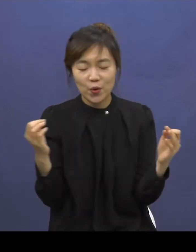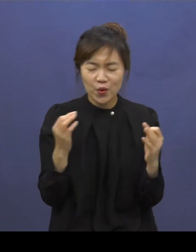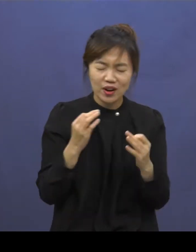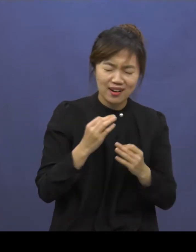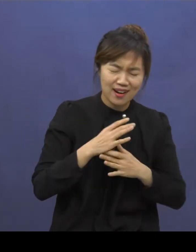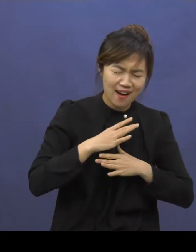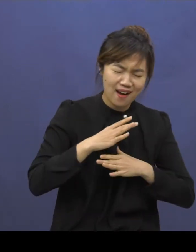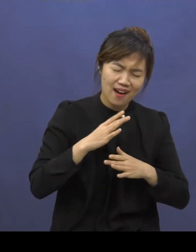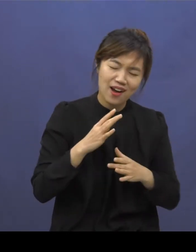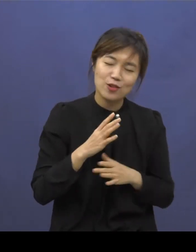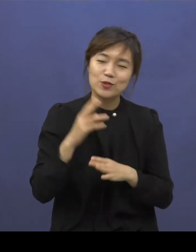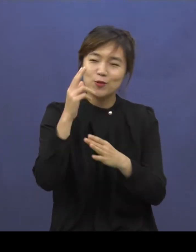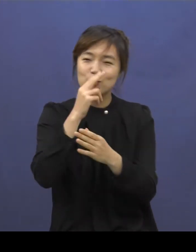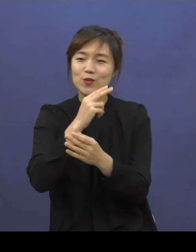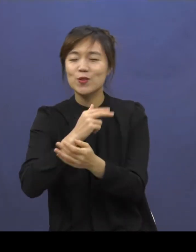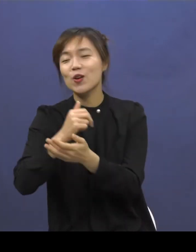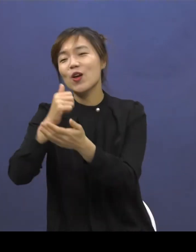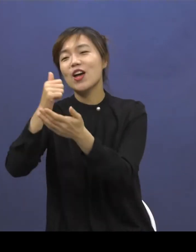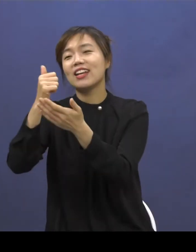온골라는